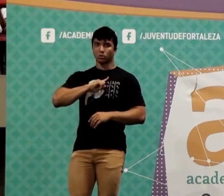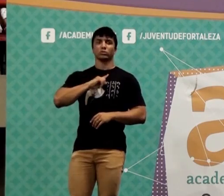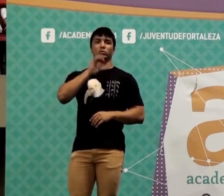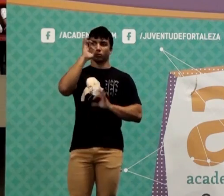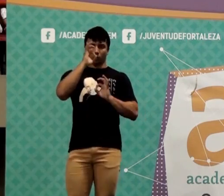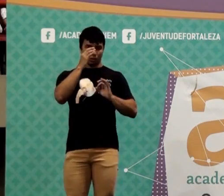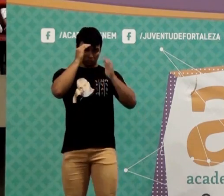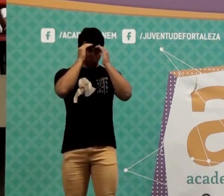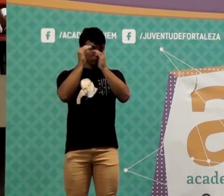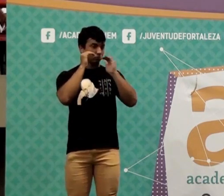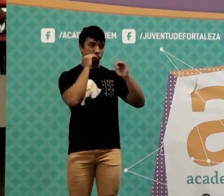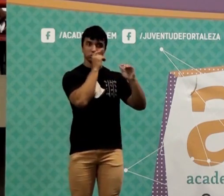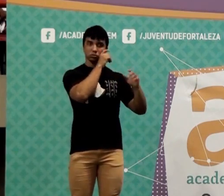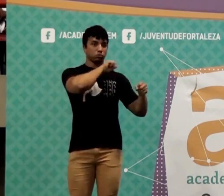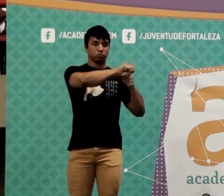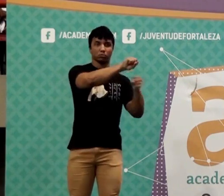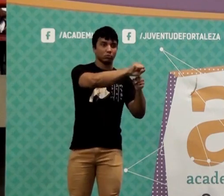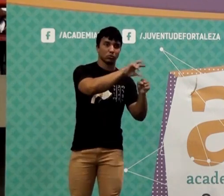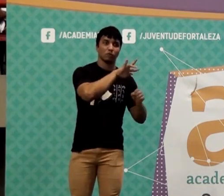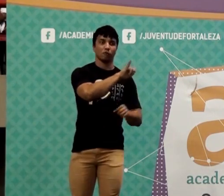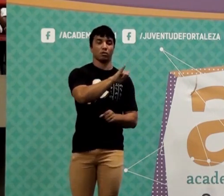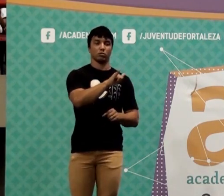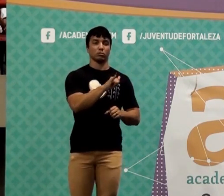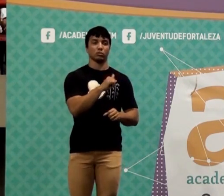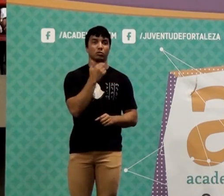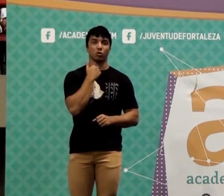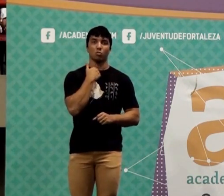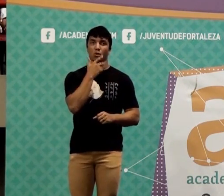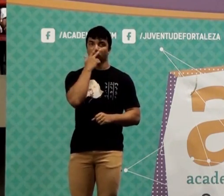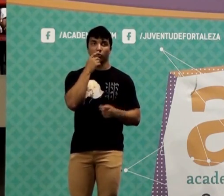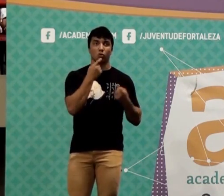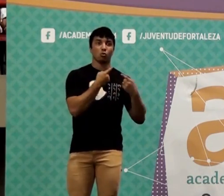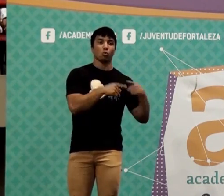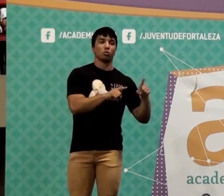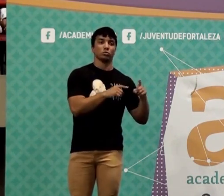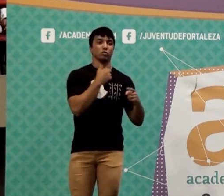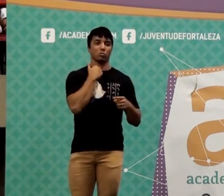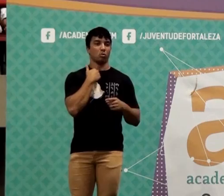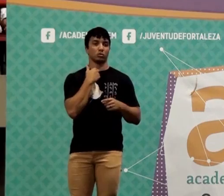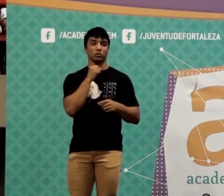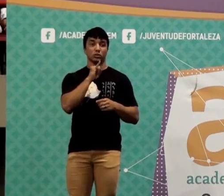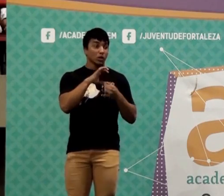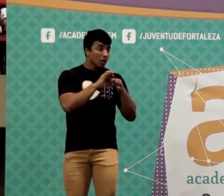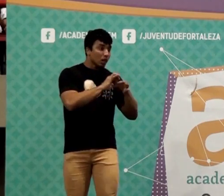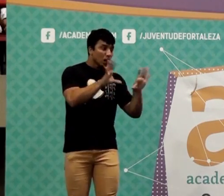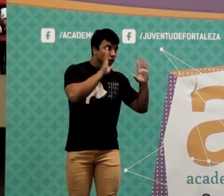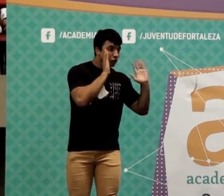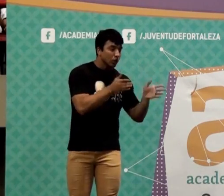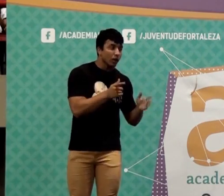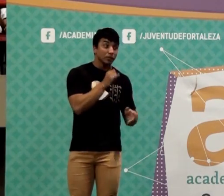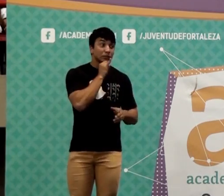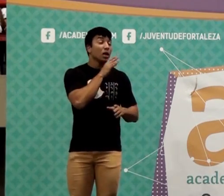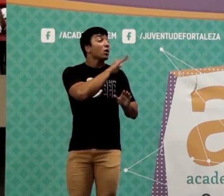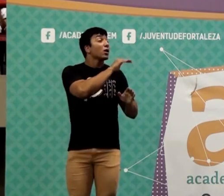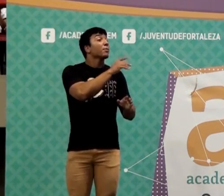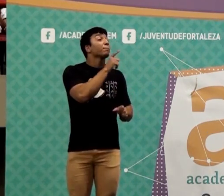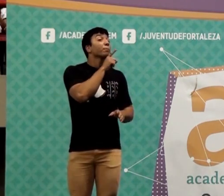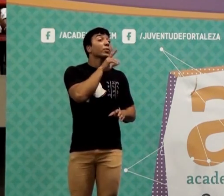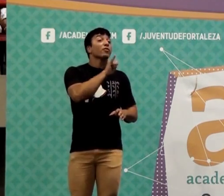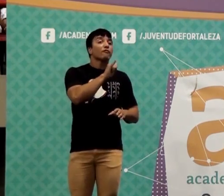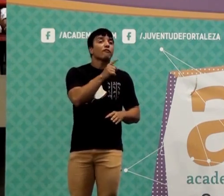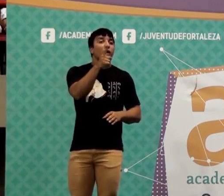mim que a Organização Mundial da Saúde adverte. Dever dinheiro a templário é prejudicial à saúde.